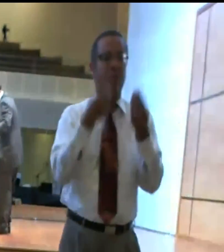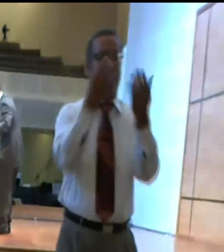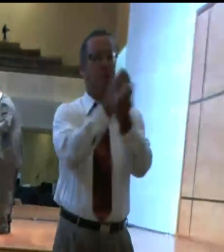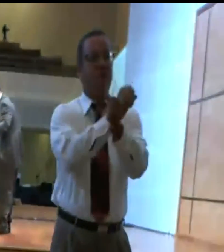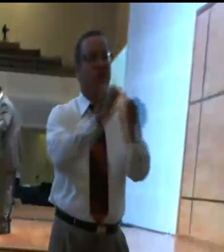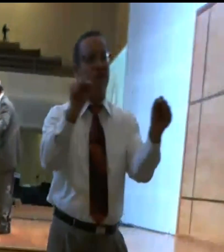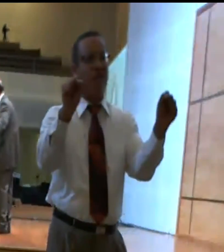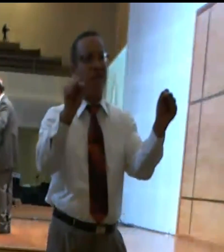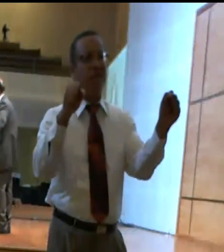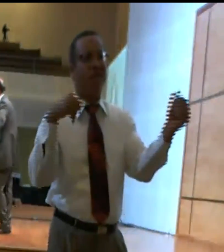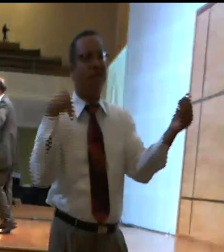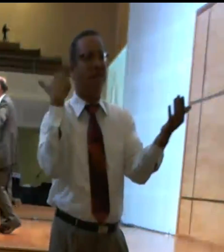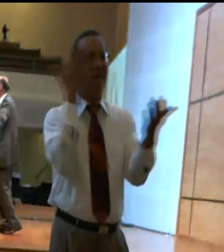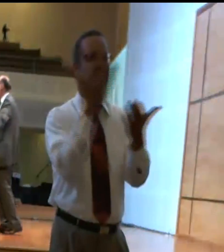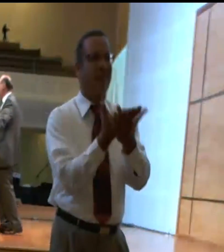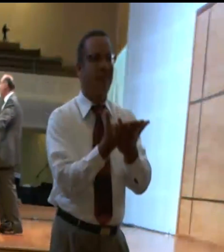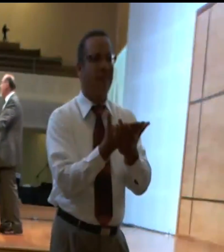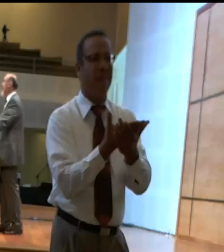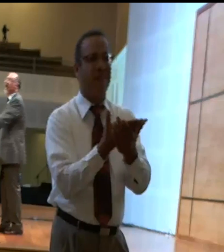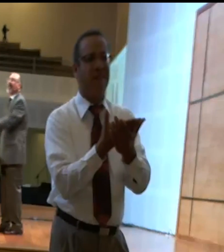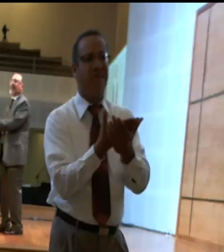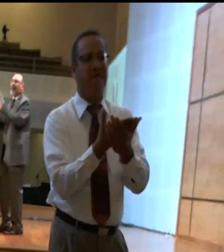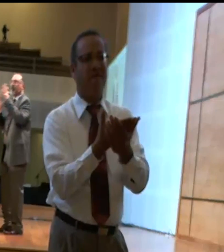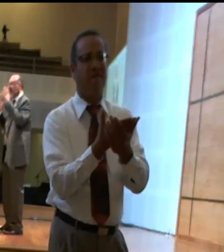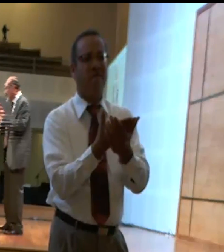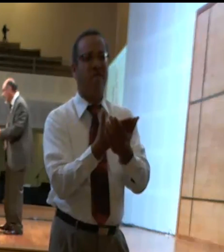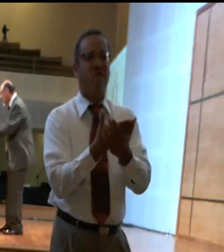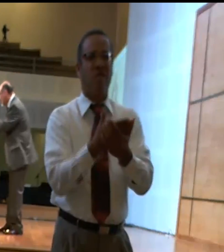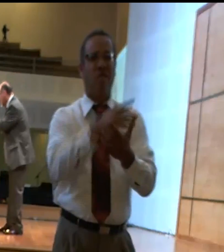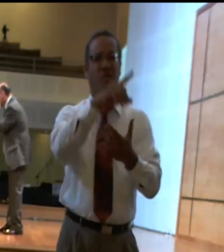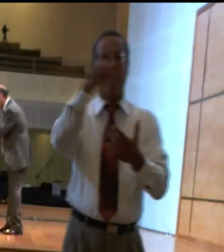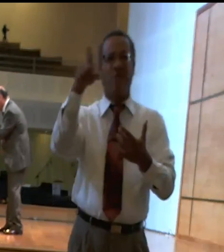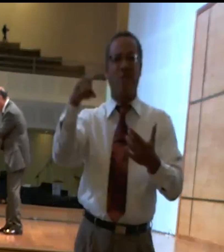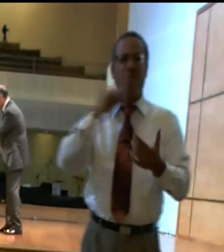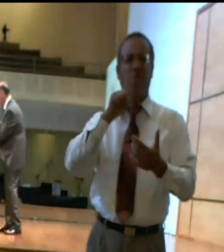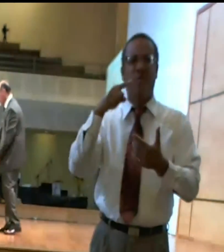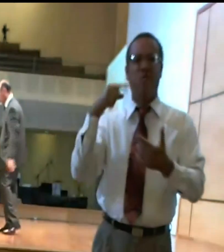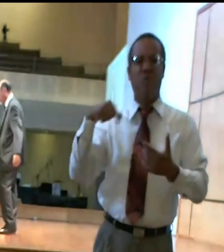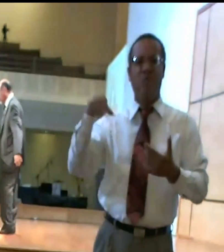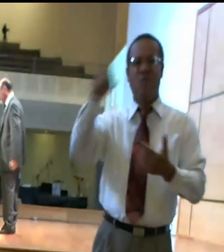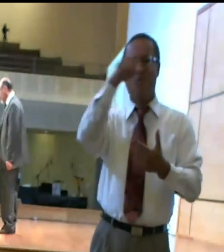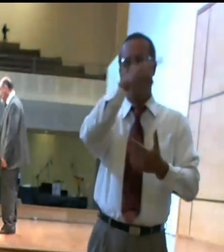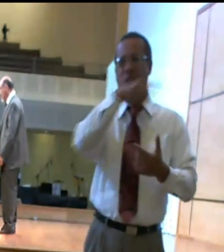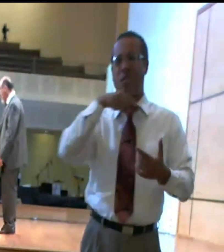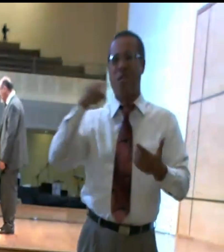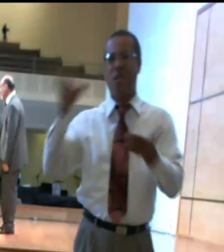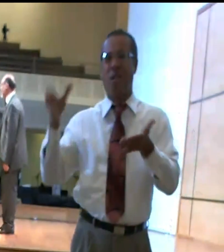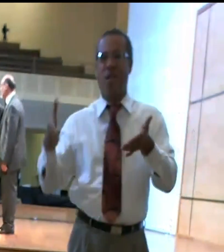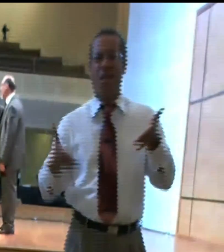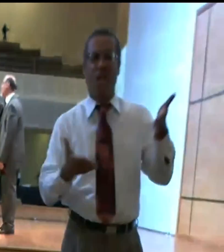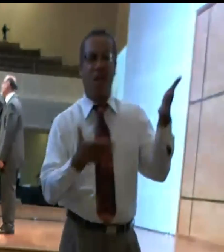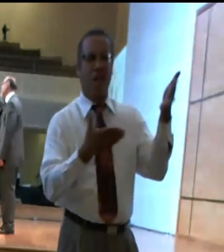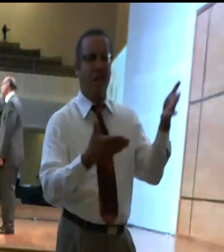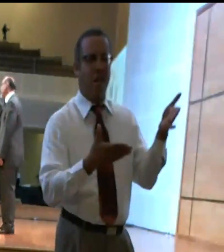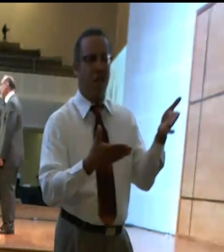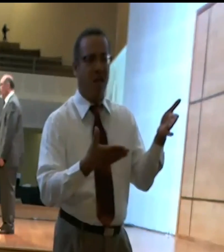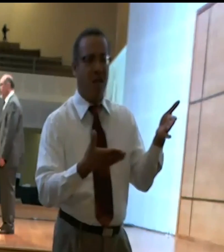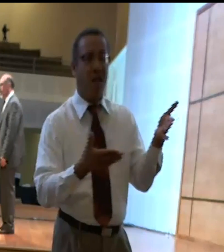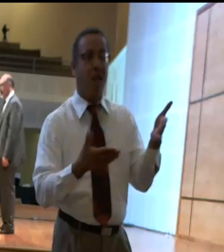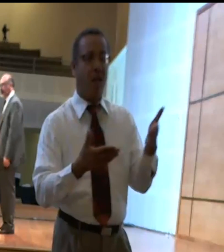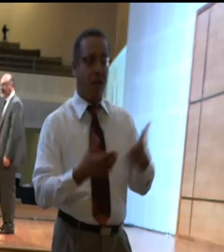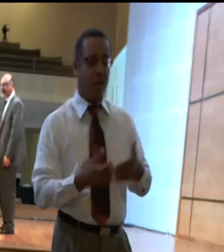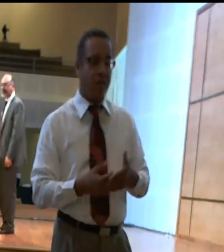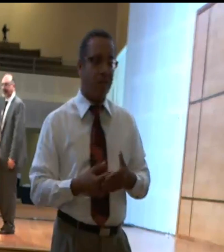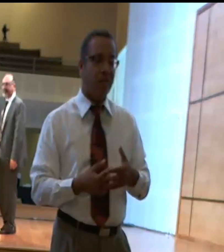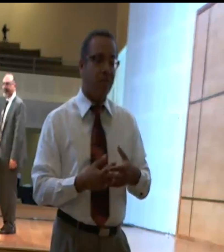Ese día llegará. ¿Qué debemos hacer mientras tanto? Bueno, eso nos lleva al tercer consejo de nuestro